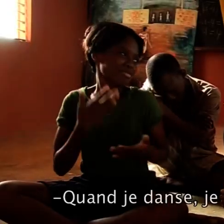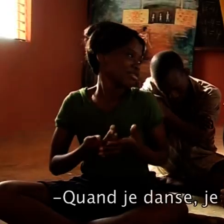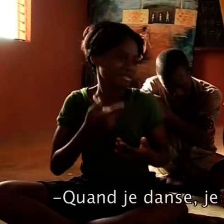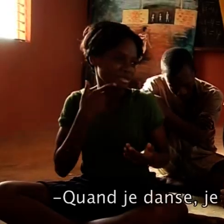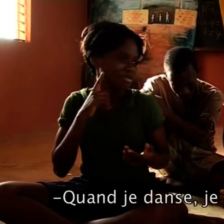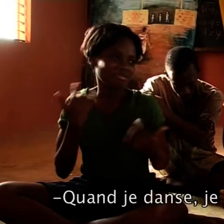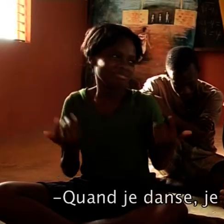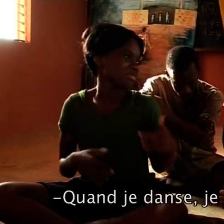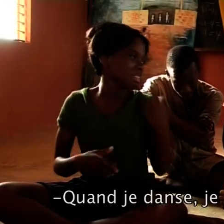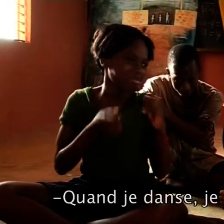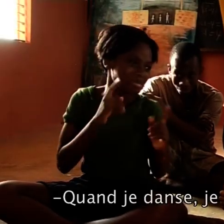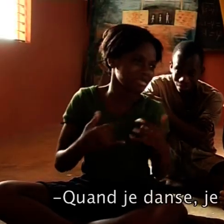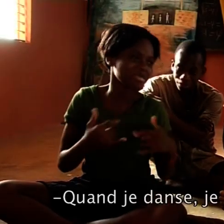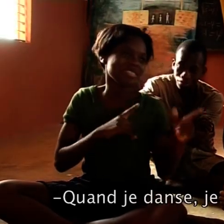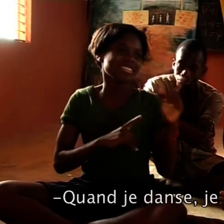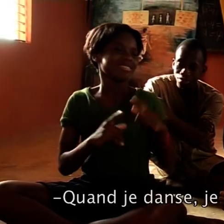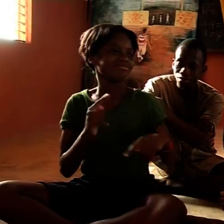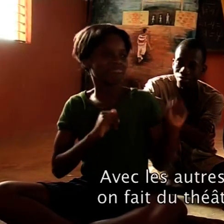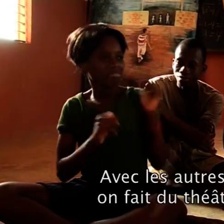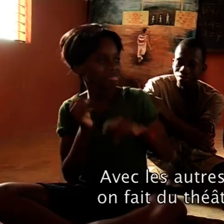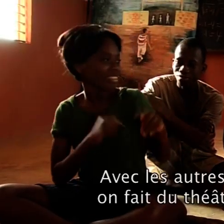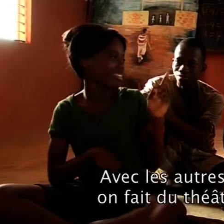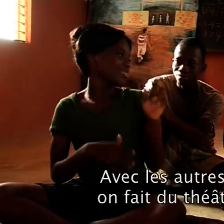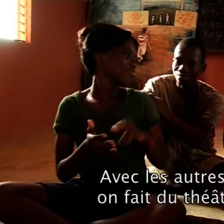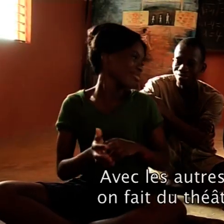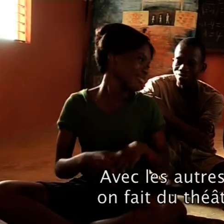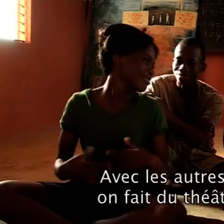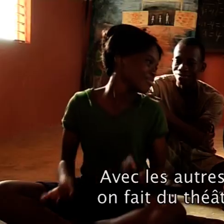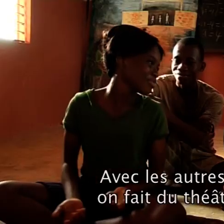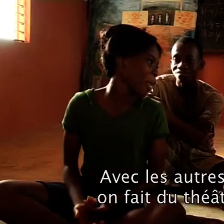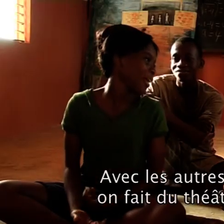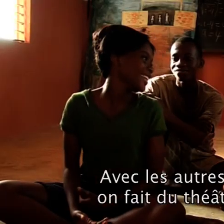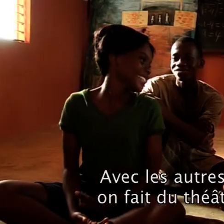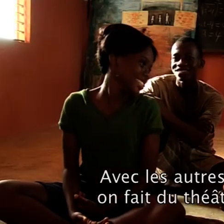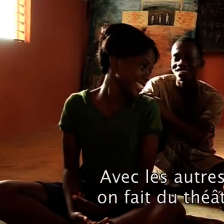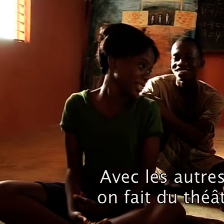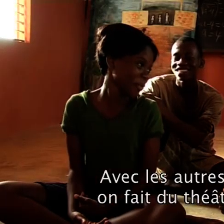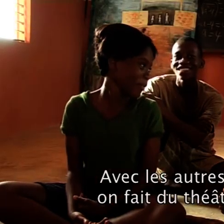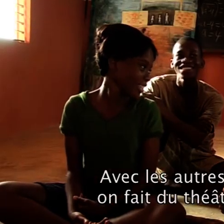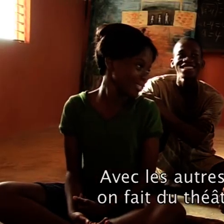Quand je danse, je suis très contente. Avec les autres sourds, on fait le théâtre, on danse.